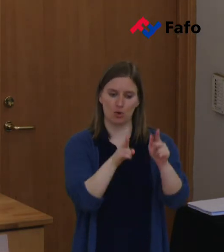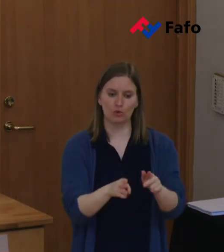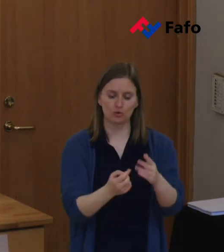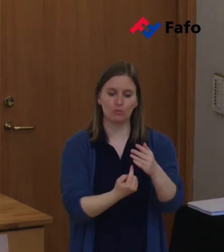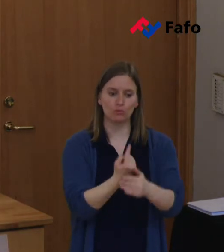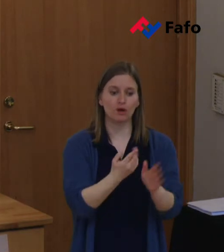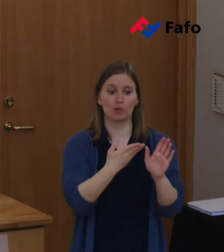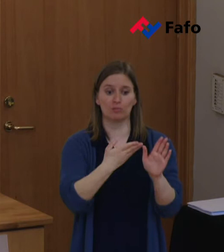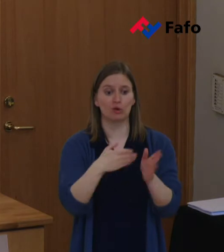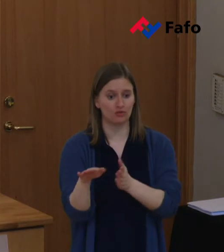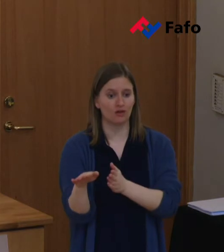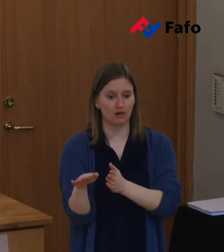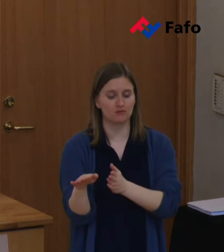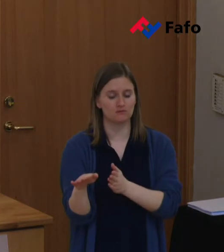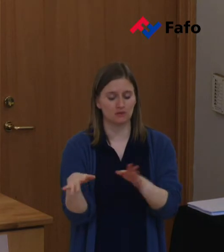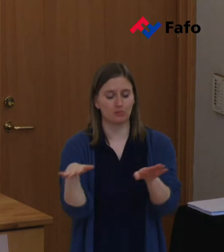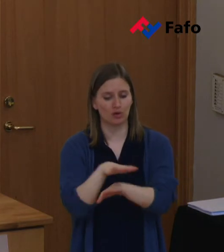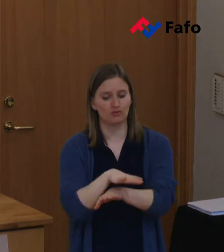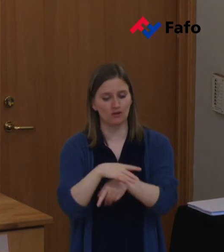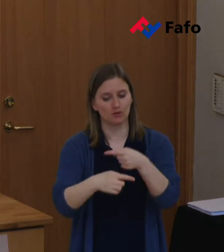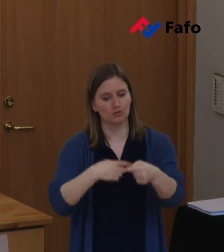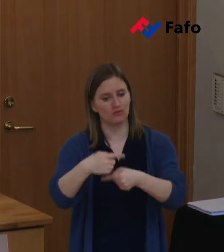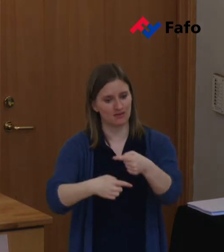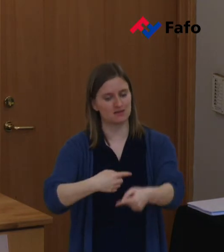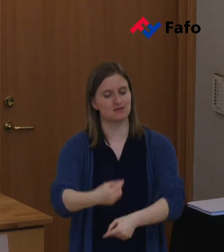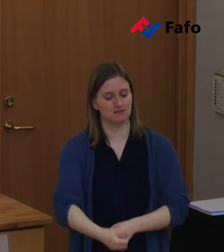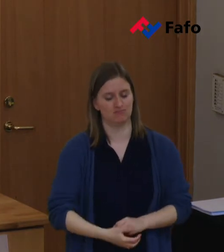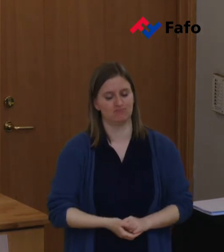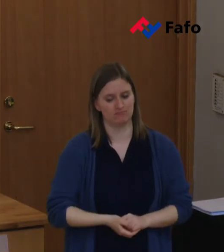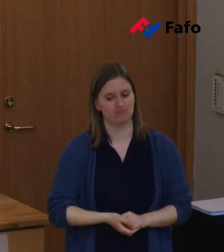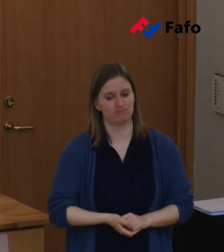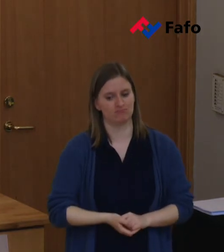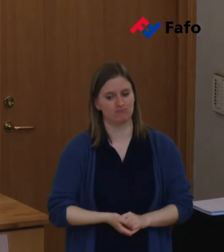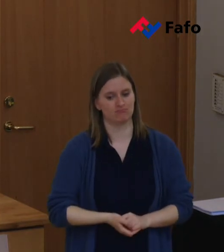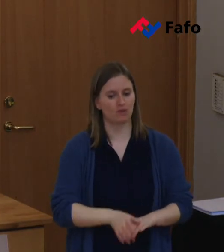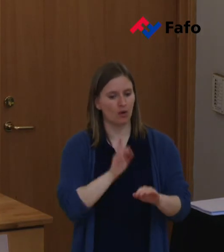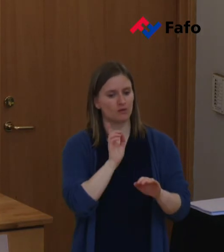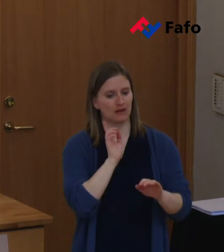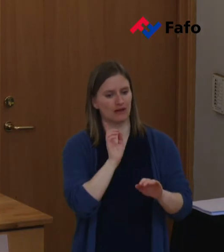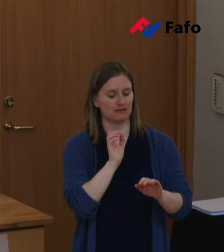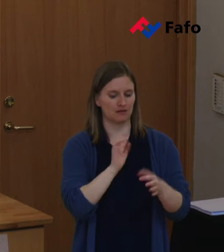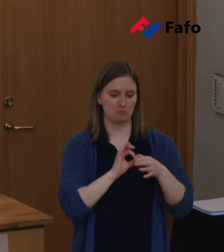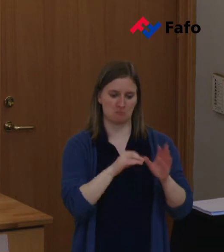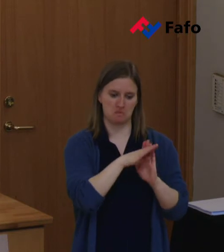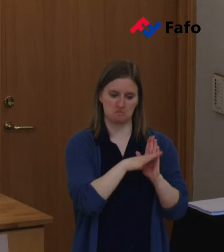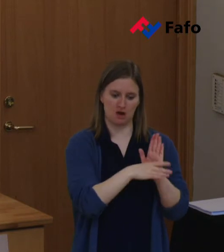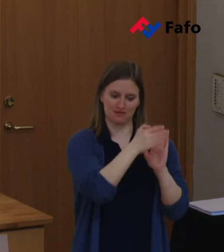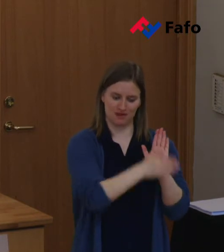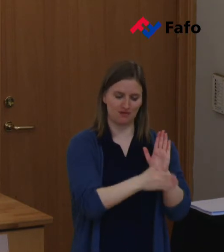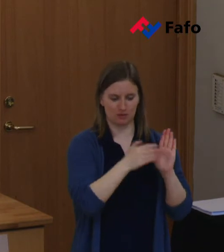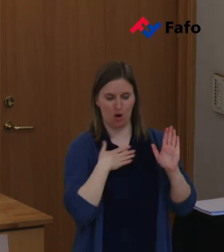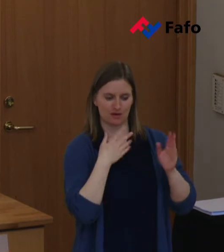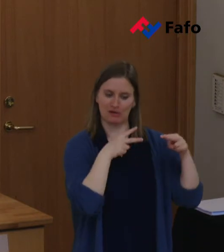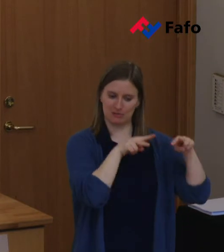til å kunne bytte bolig underveis i forløpet. Og da, det ene jo knyttet til plansiden, at man har det